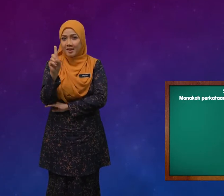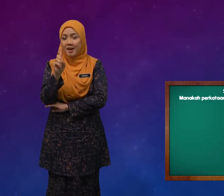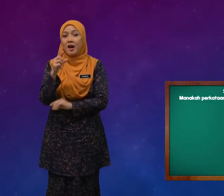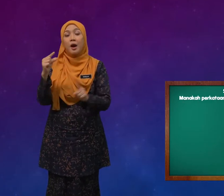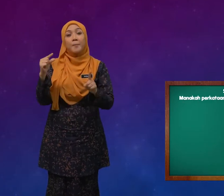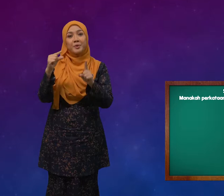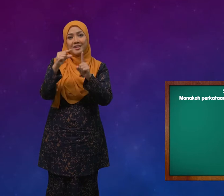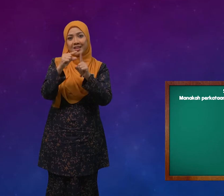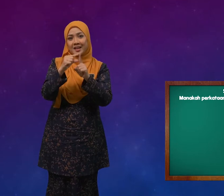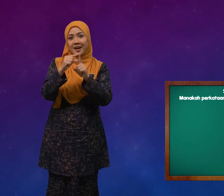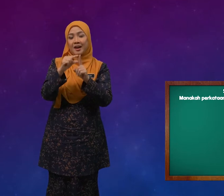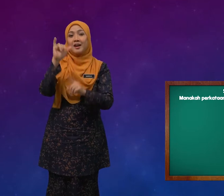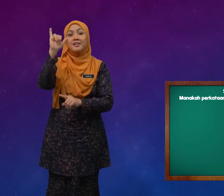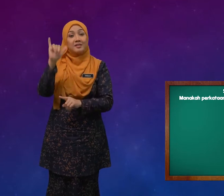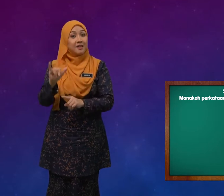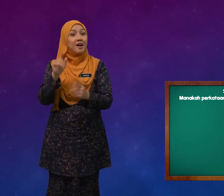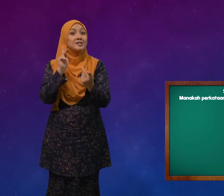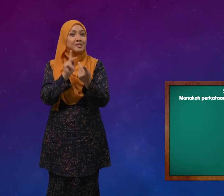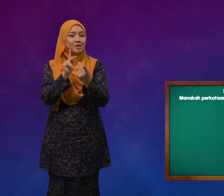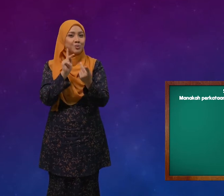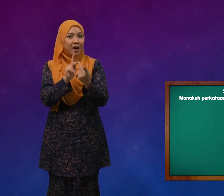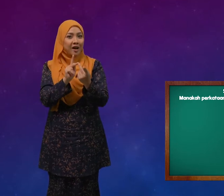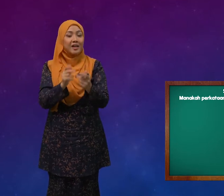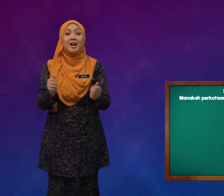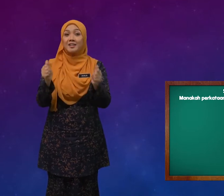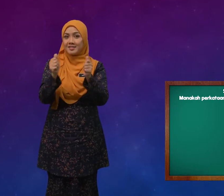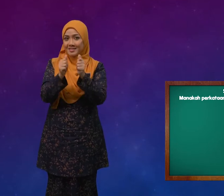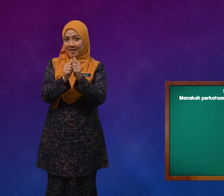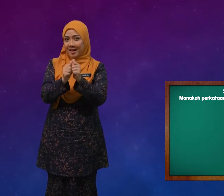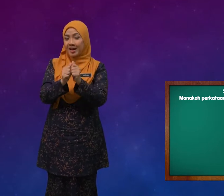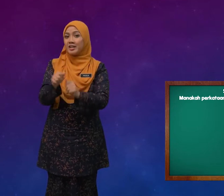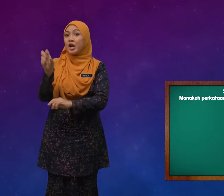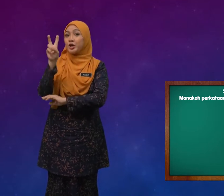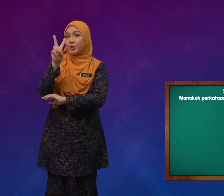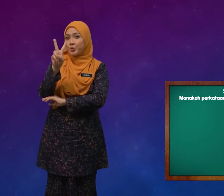Manakah perkataan yang sesuai dengan